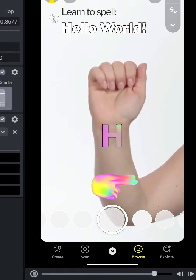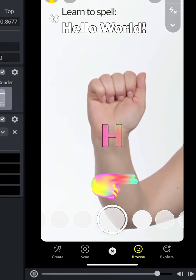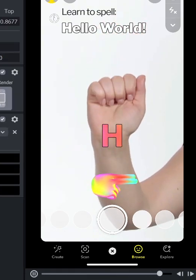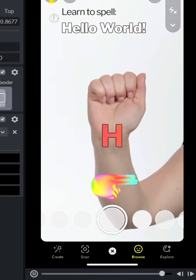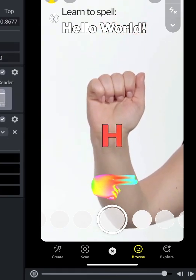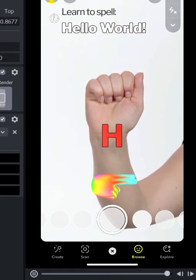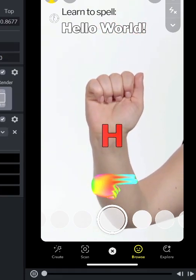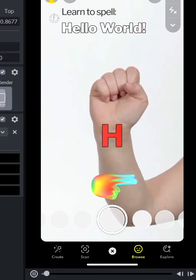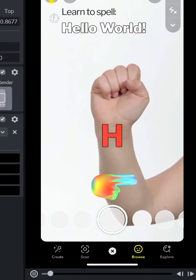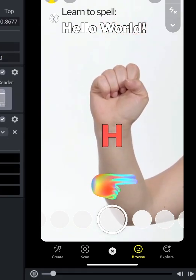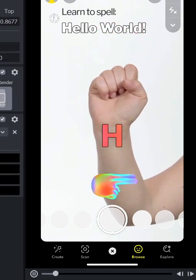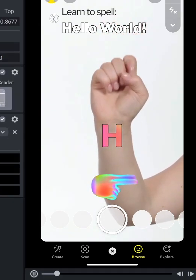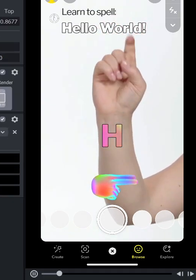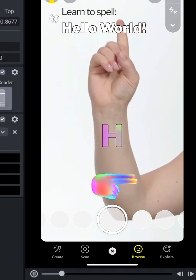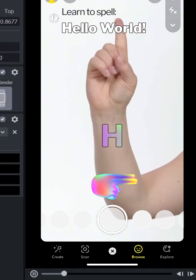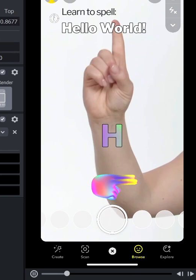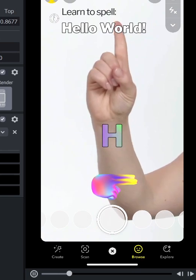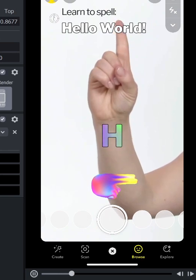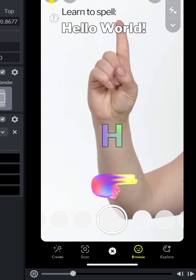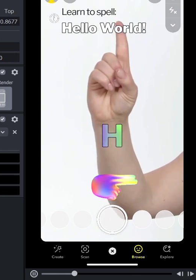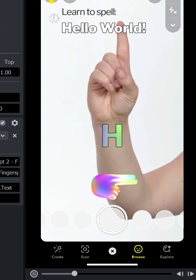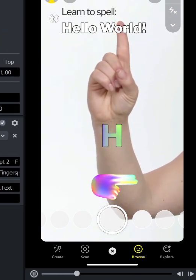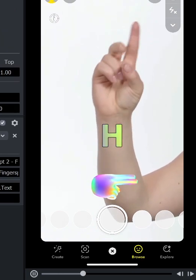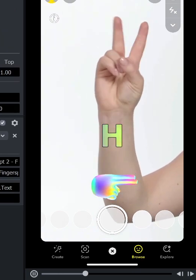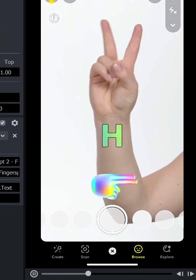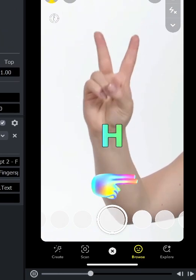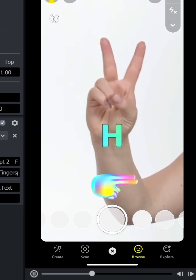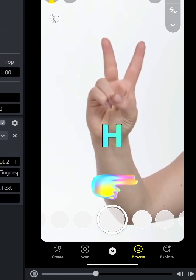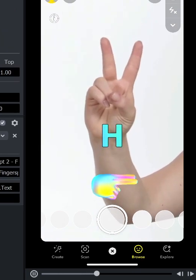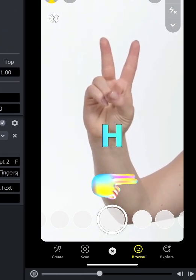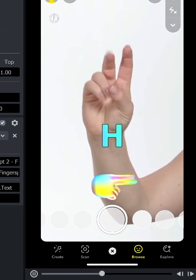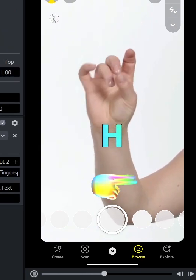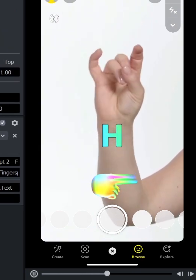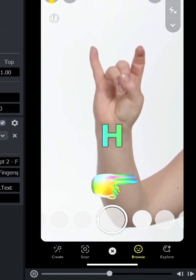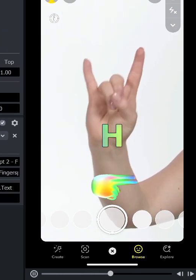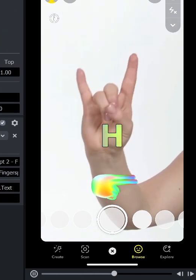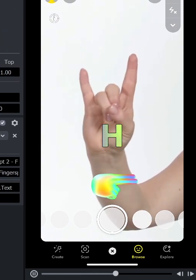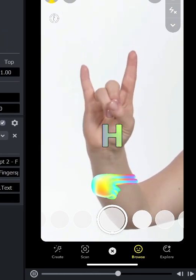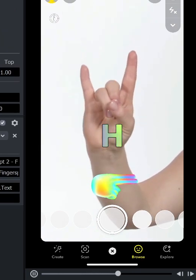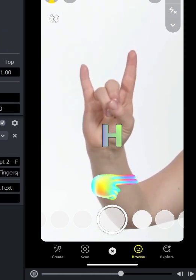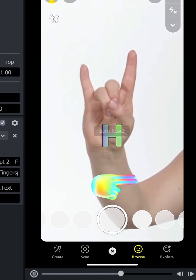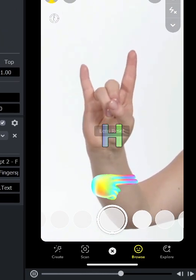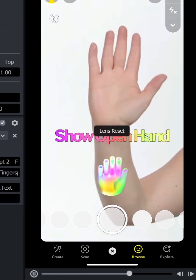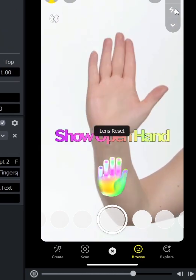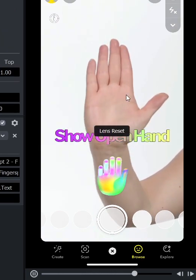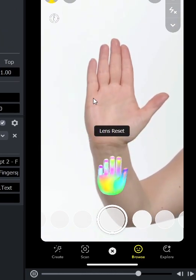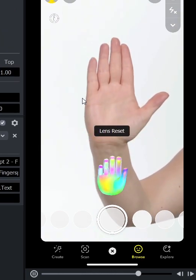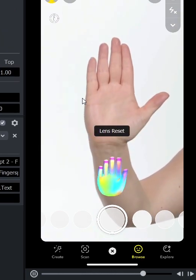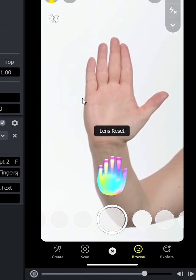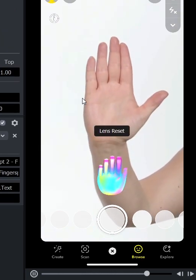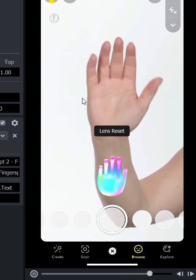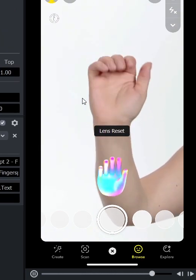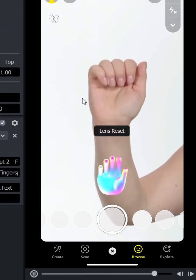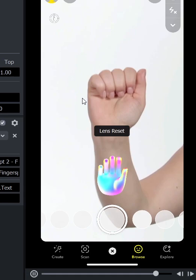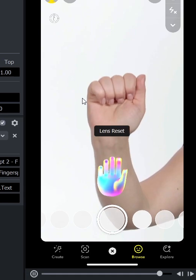Vamos a los ejemplos. Quitamos el proyecto Spell a Word y solo veremos el hint.